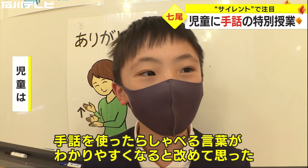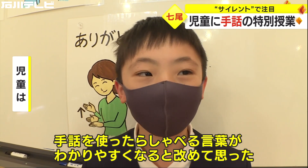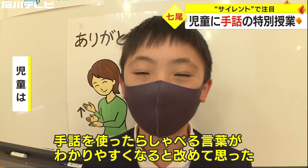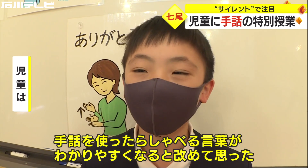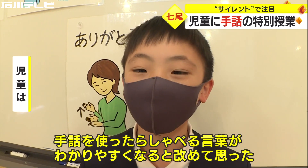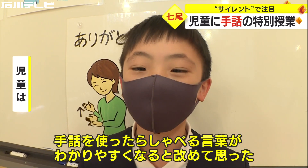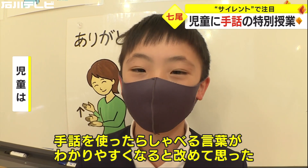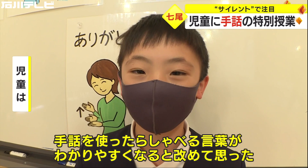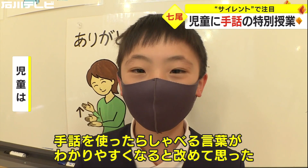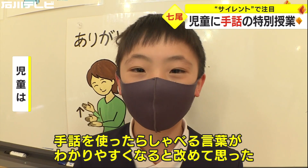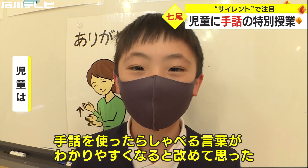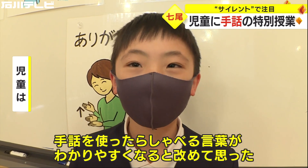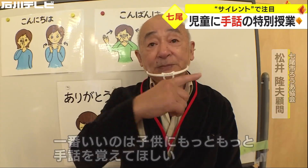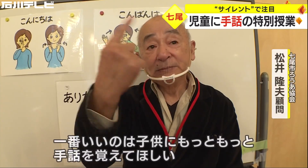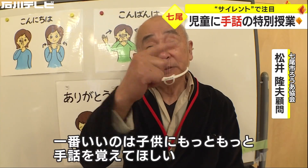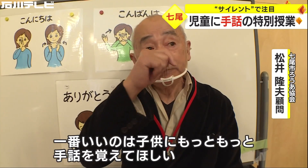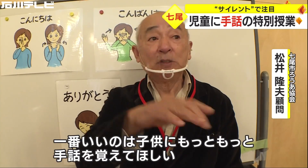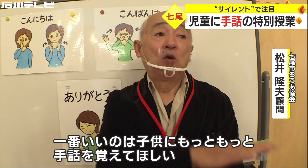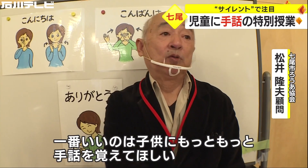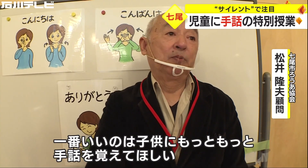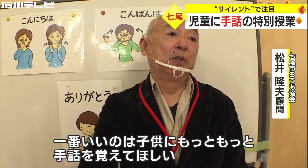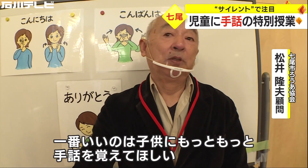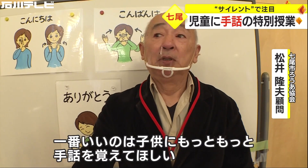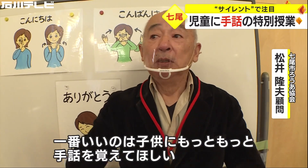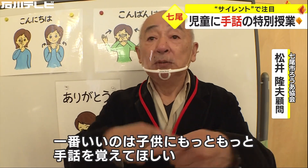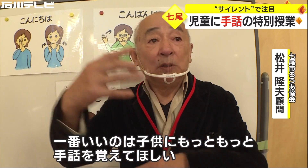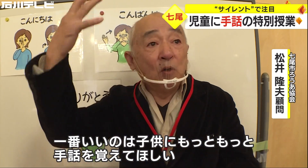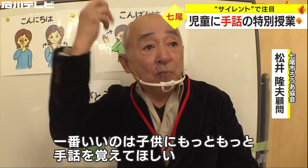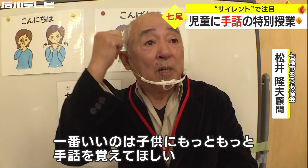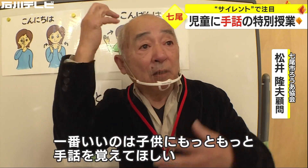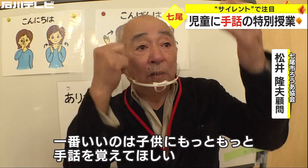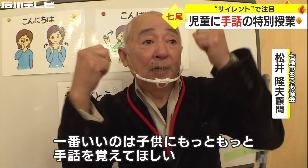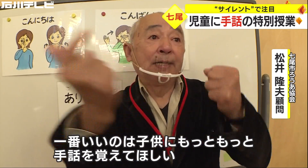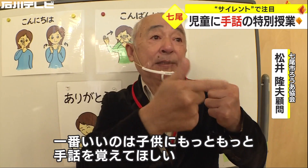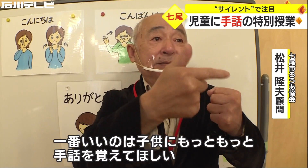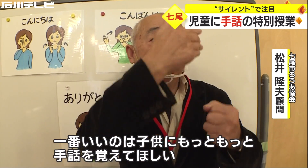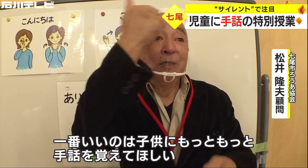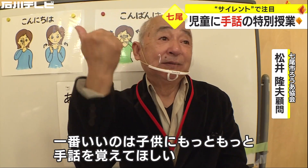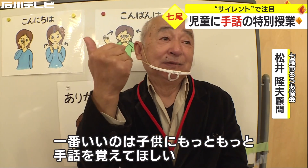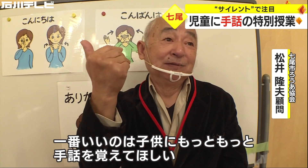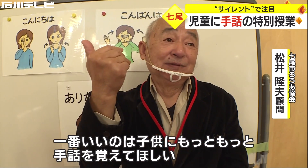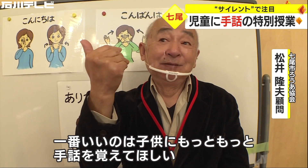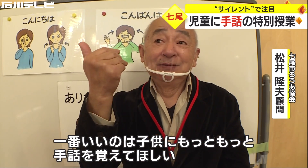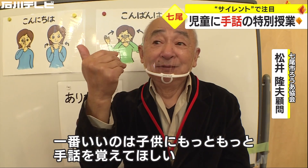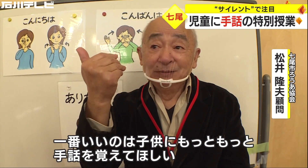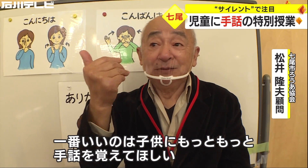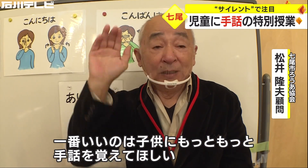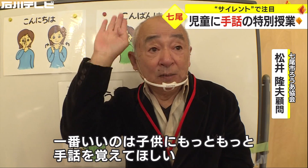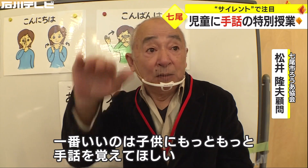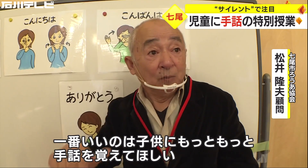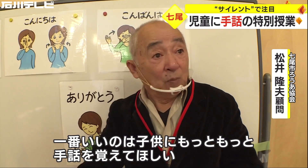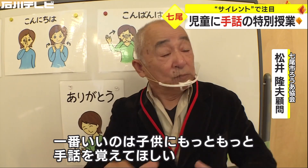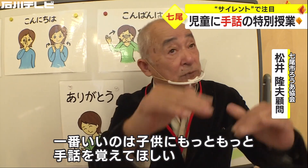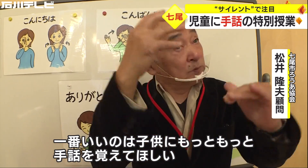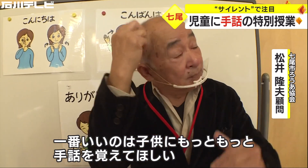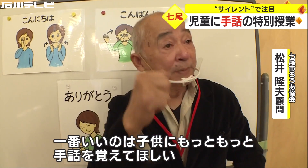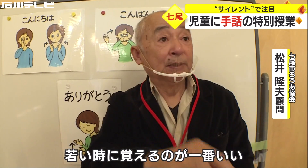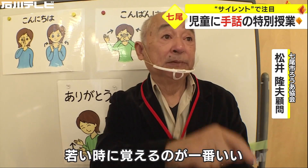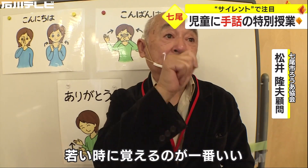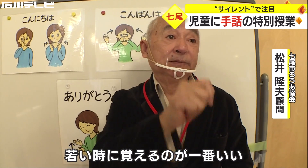改めて思いました、 うん、一番いいのは子供にもっともっと手話を覚えてほしいことです。若い時から